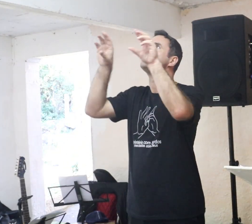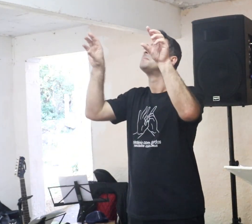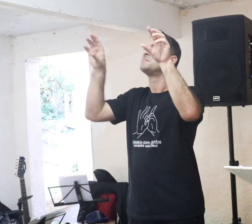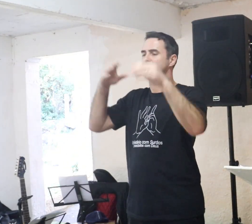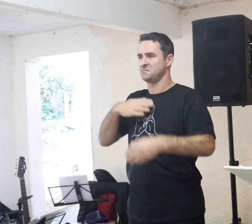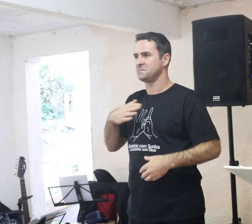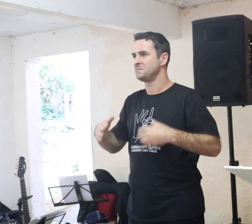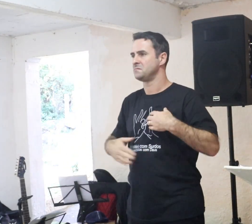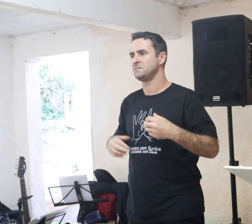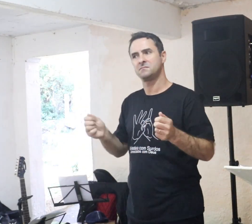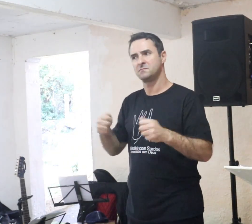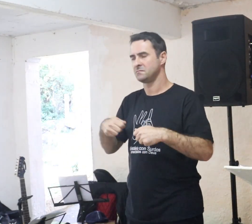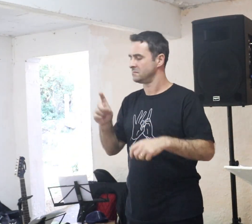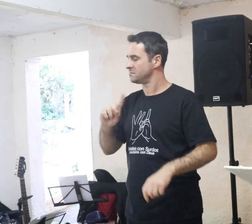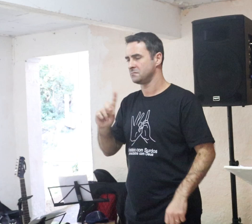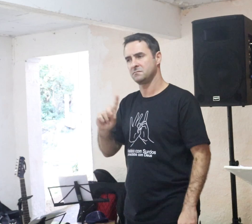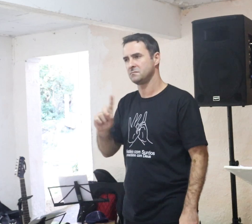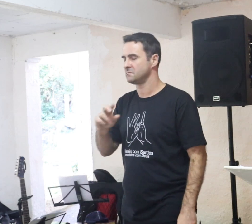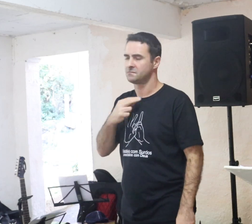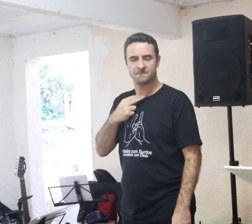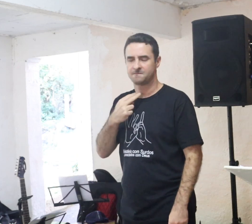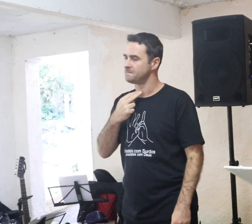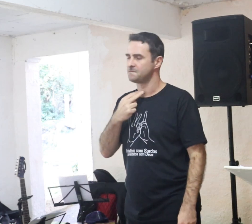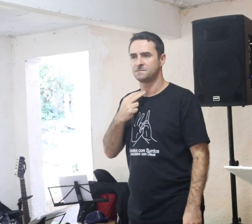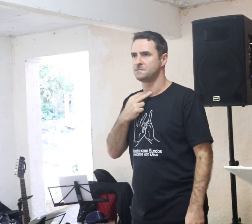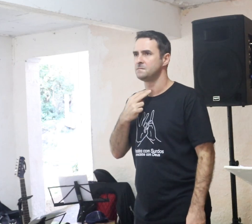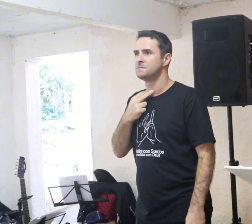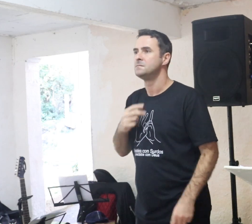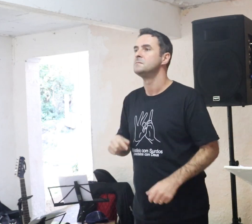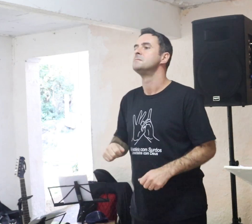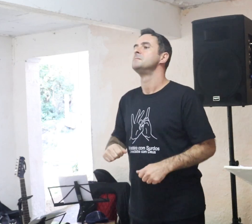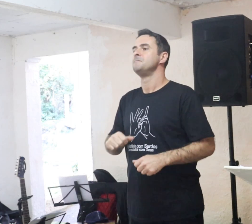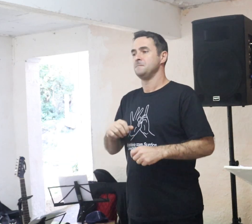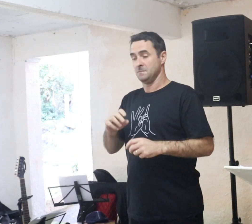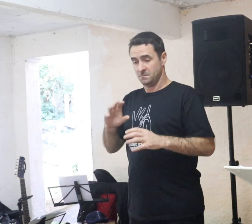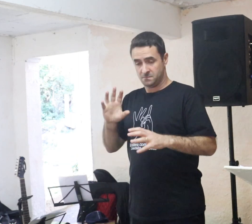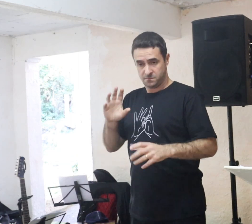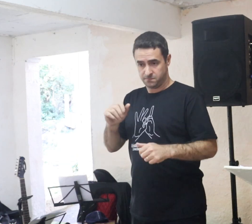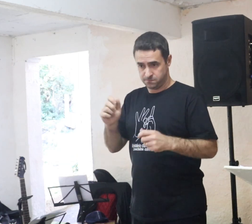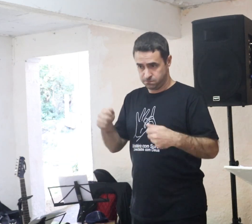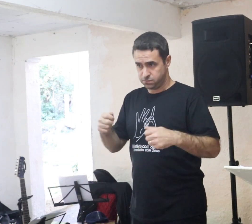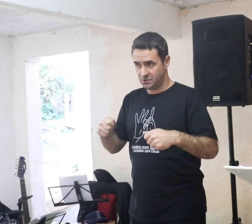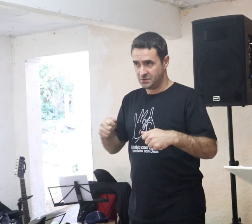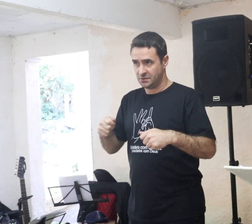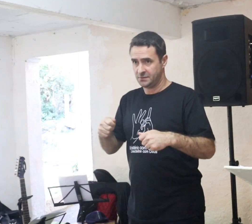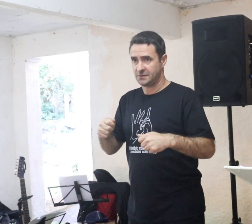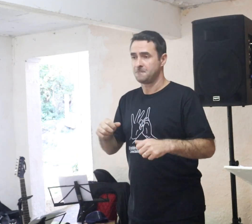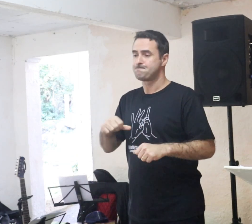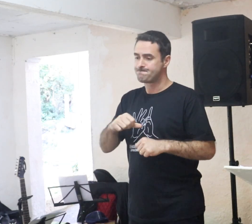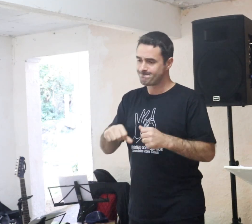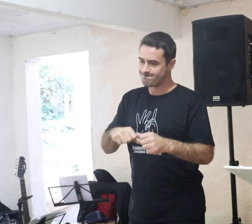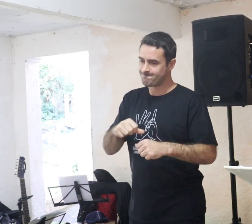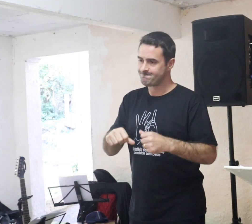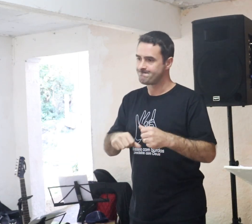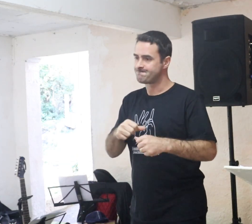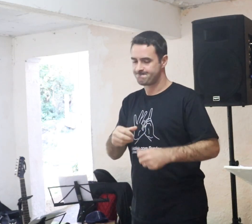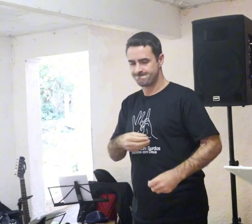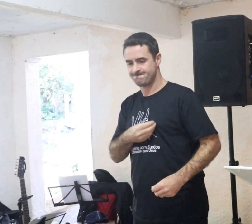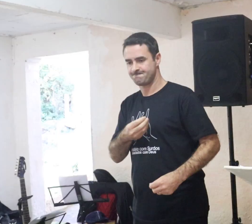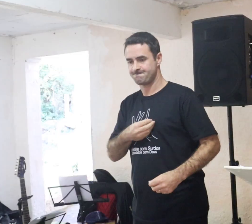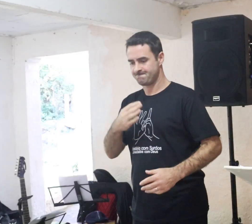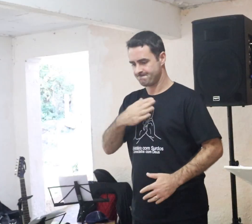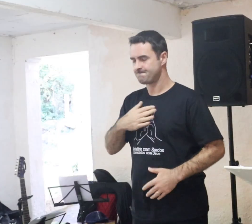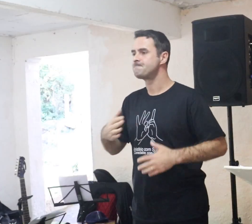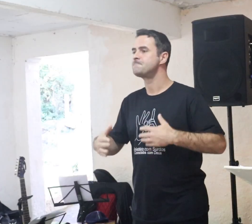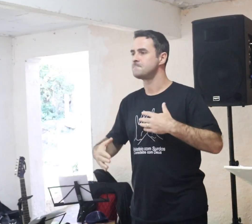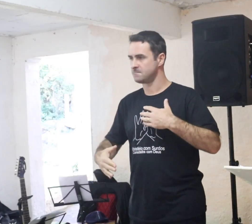um problema a ser resolvido. Nós temos um corpo perecível que não consegue